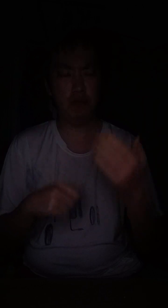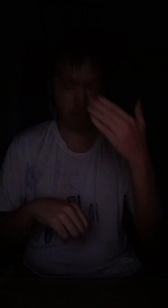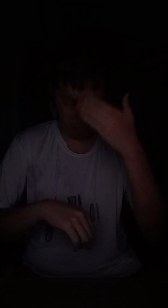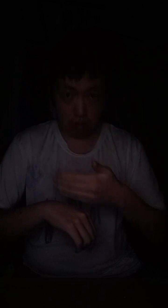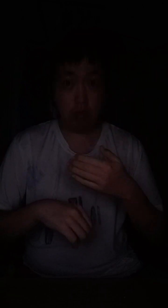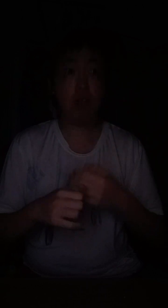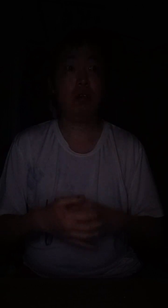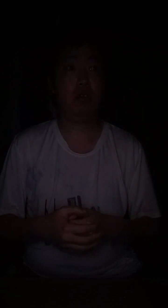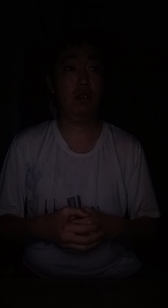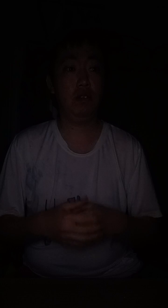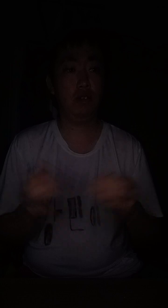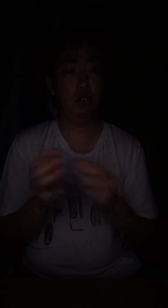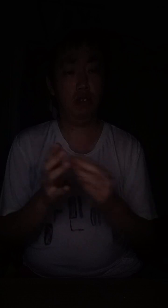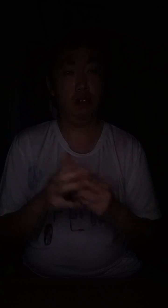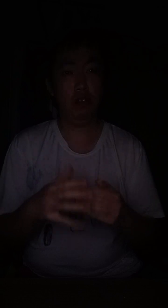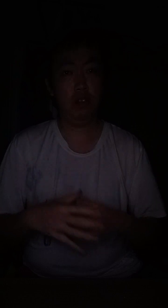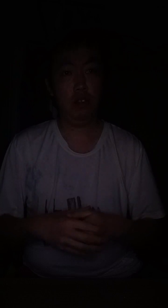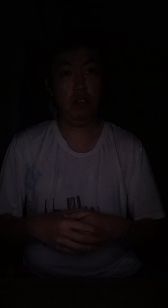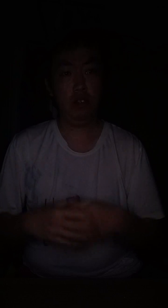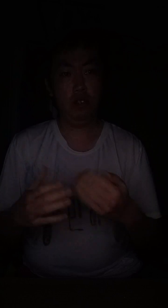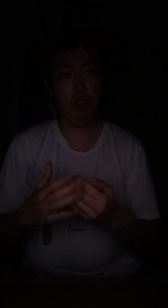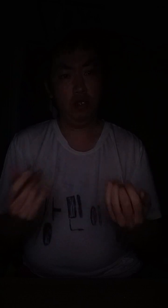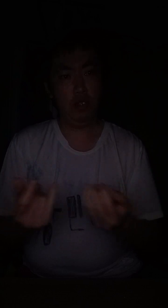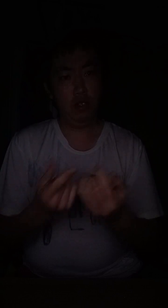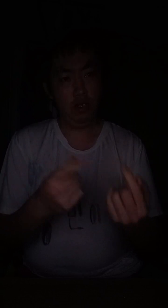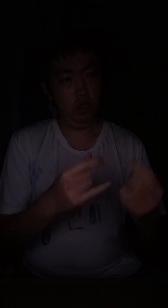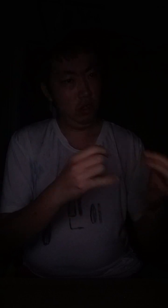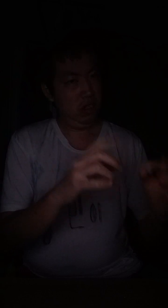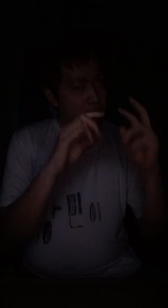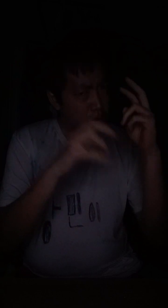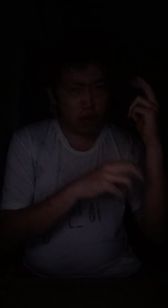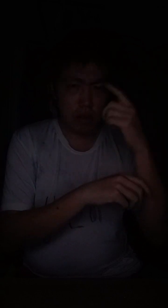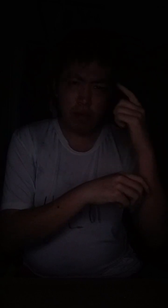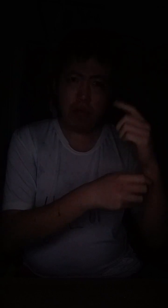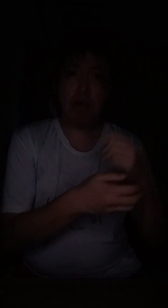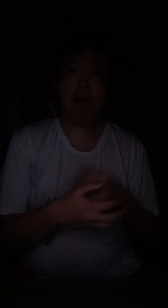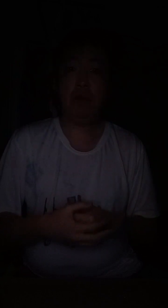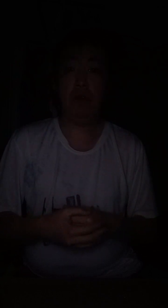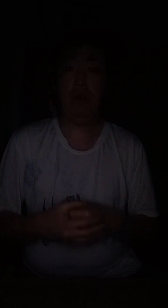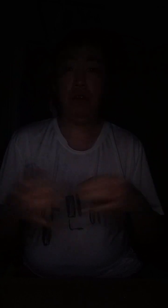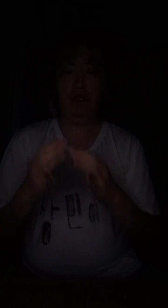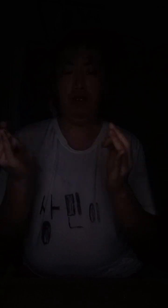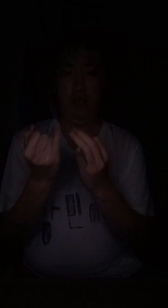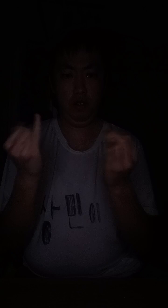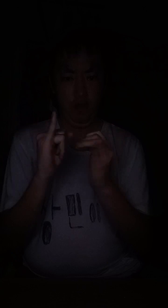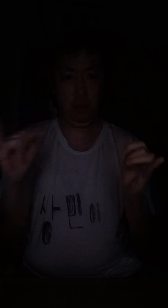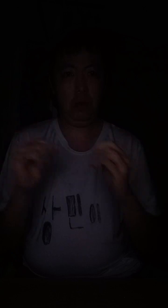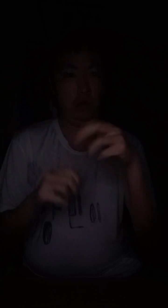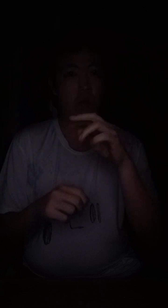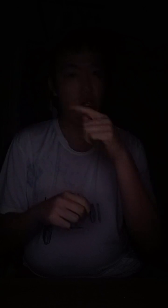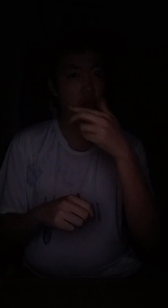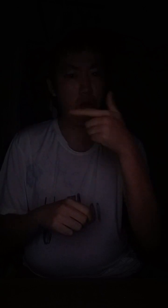미안하잖아요. 개인적인 공간에 권리를 침해하는 것 같은 느낌? 남녀 화장실이 따로 있다고 해도 눈에 잘 띄지